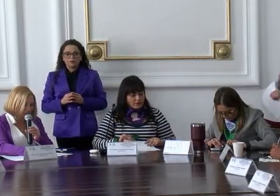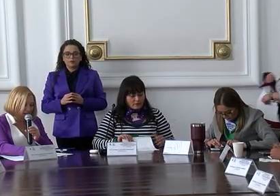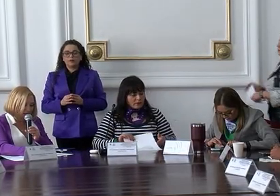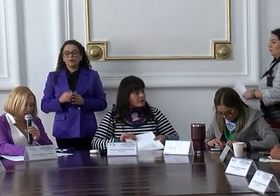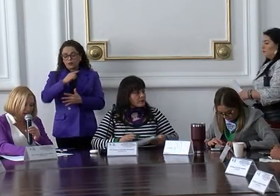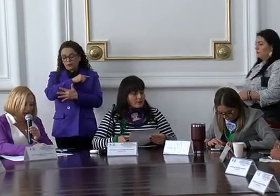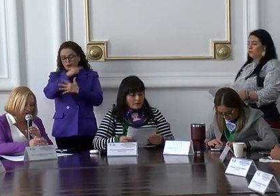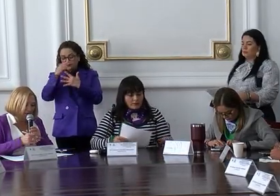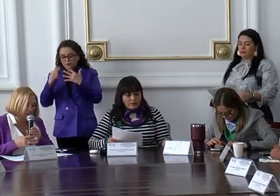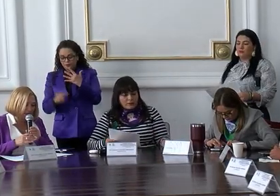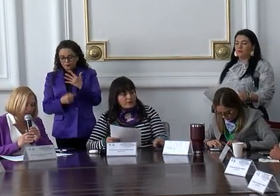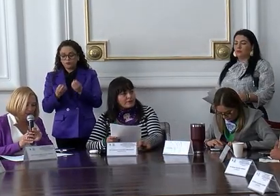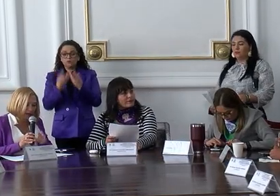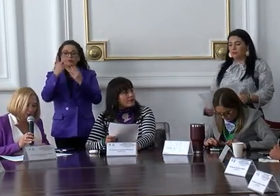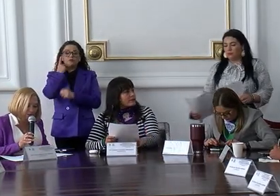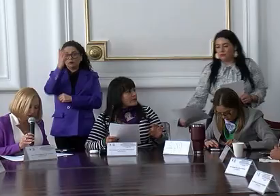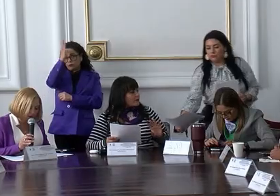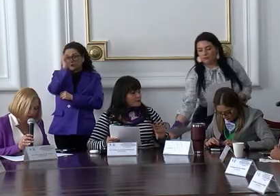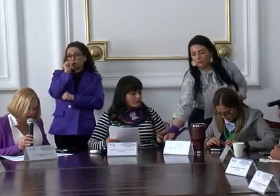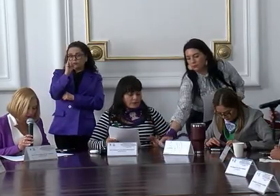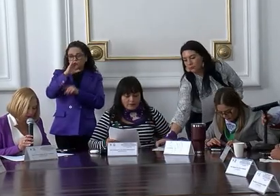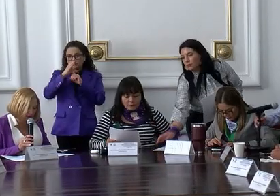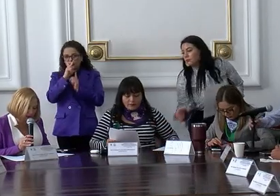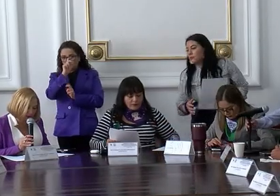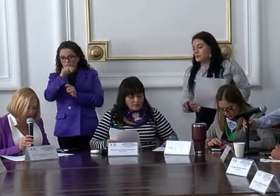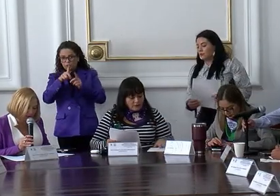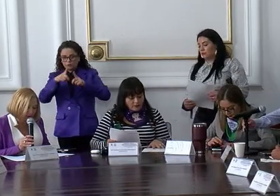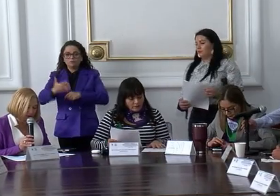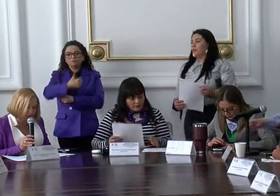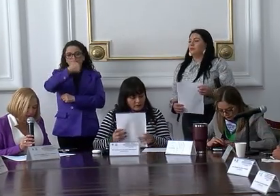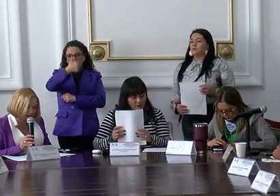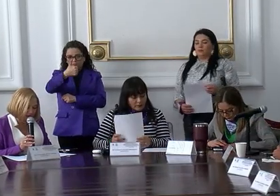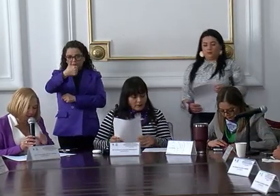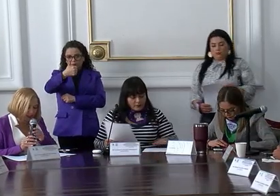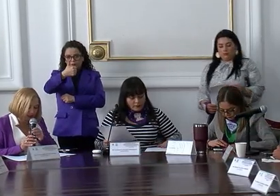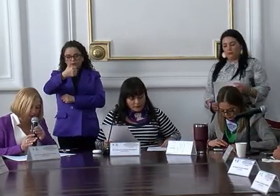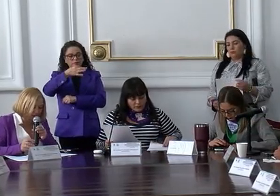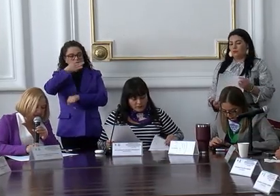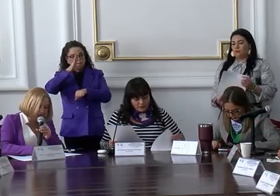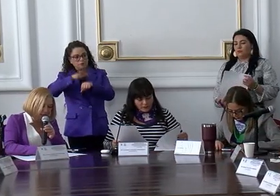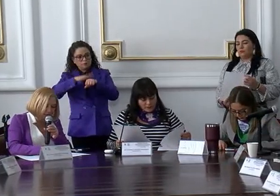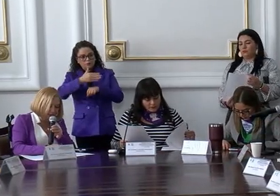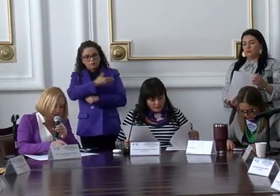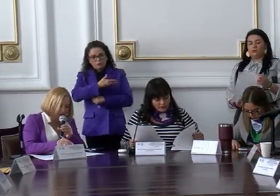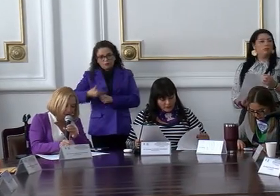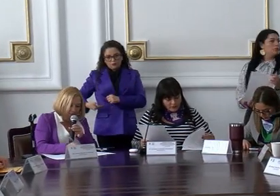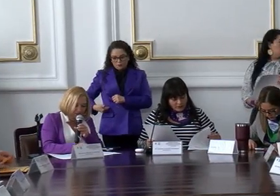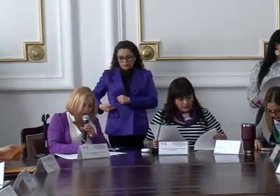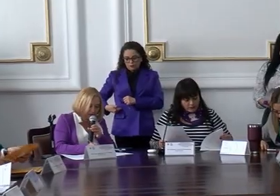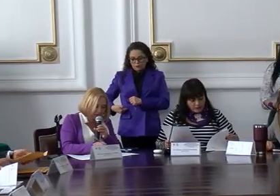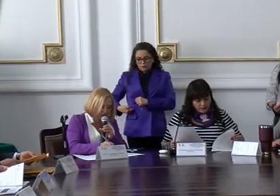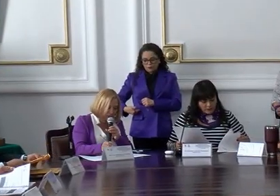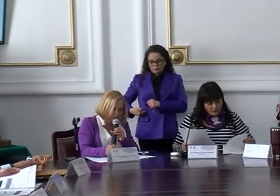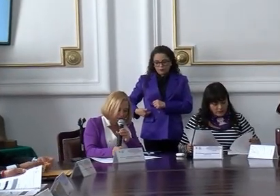6 diputados a favor por la Comisión de Planeación del Desarrollo. Diputada Presidenta, por parte de la Comisión